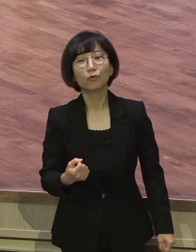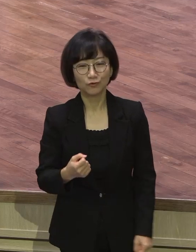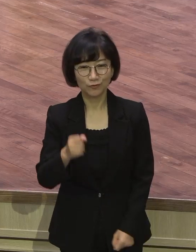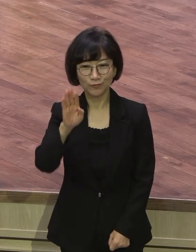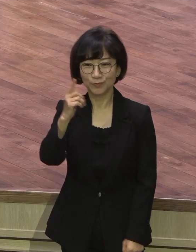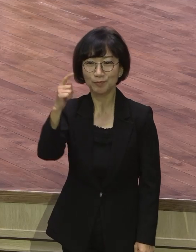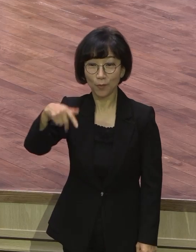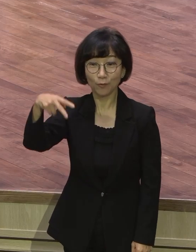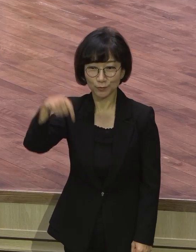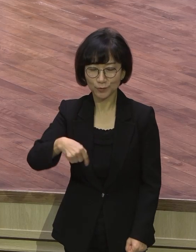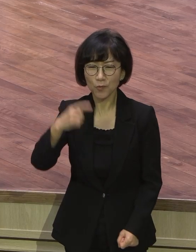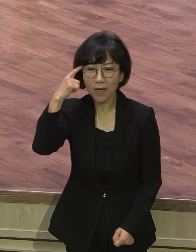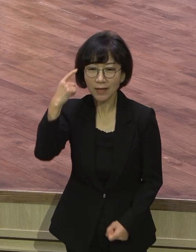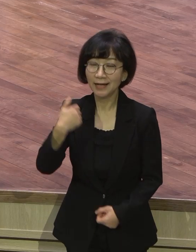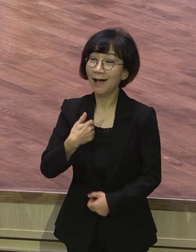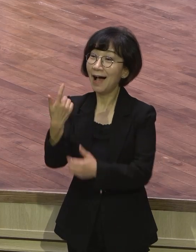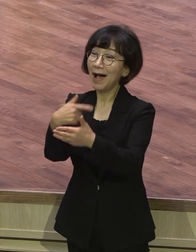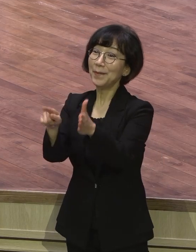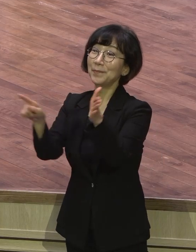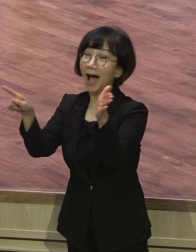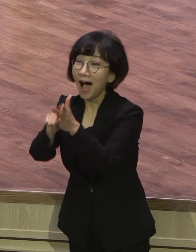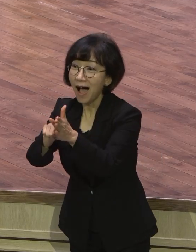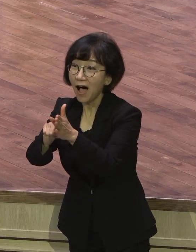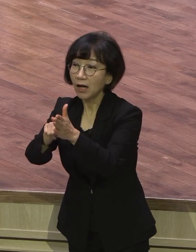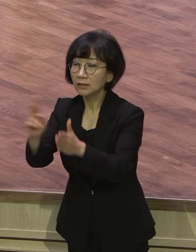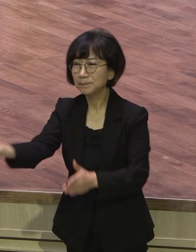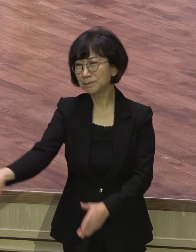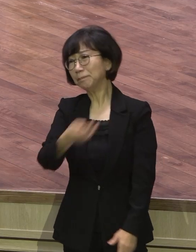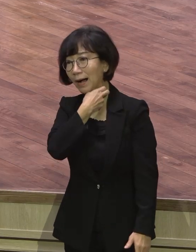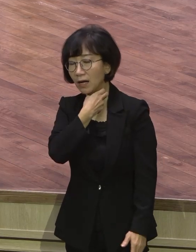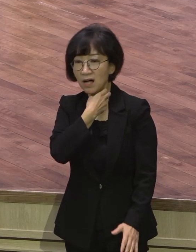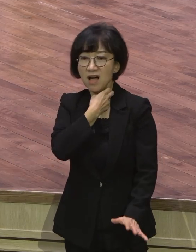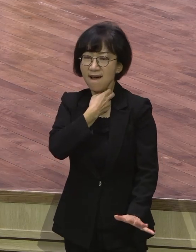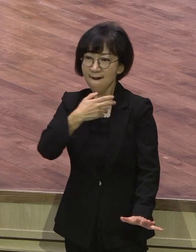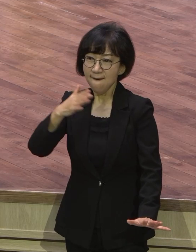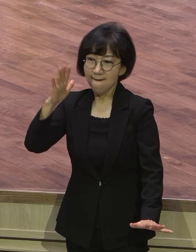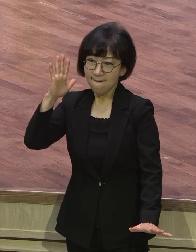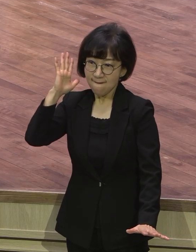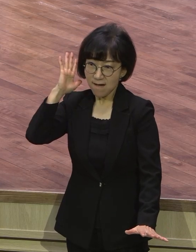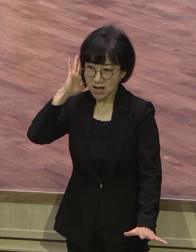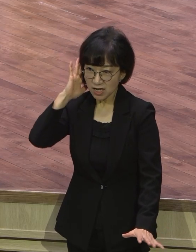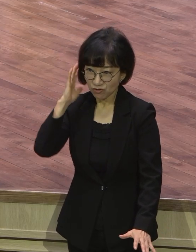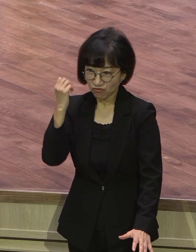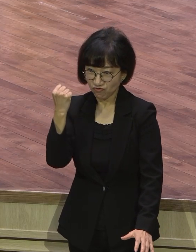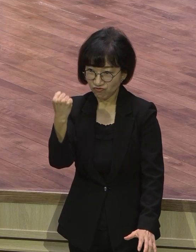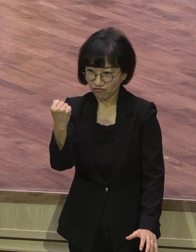믿었던 만큼 배신의 아픔이 크기 때문에 더 세게 복수합니다.